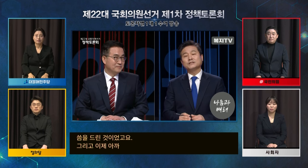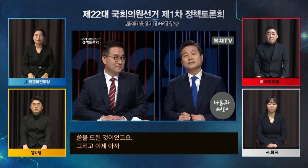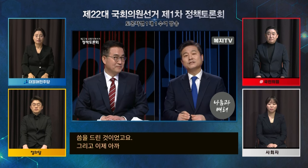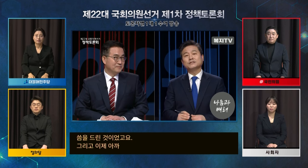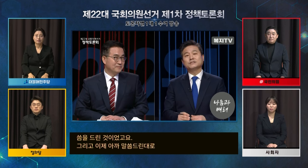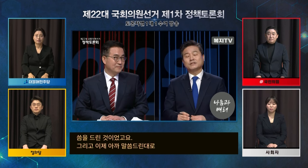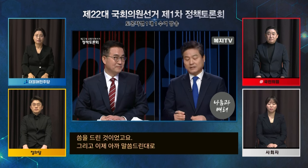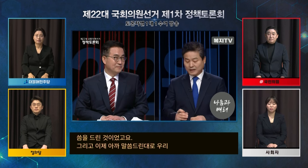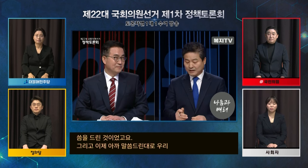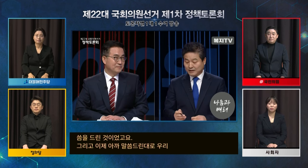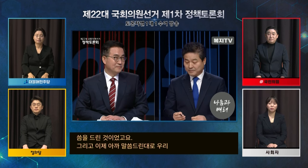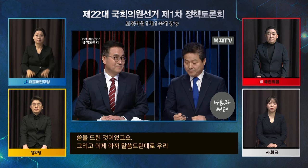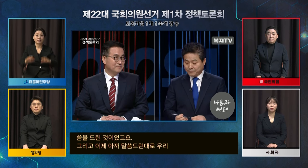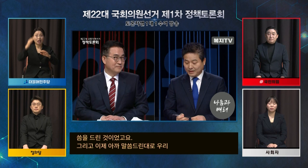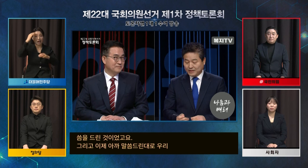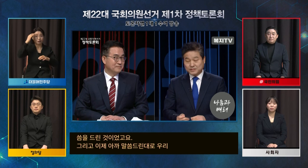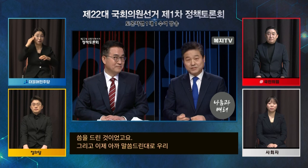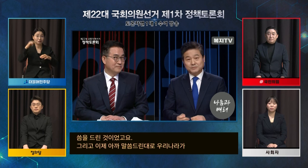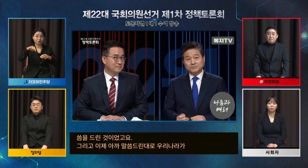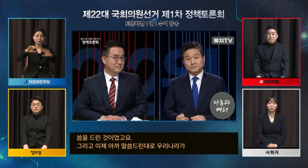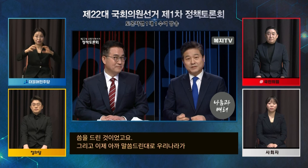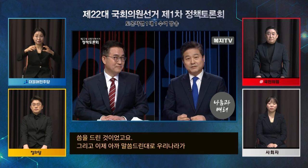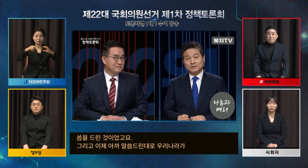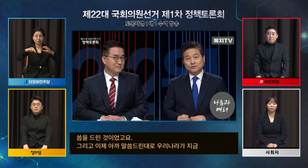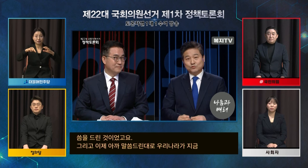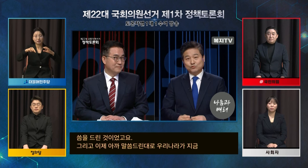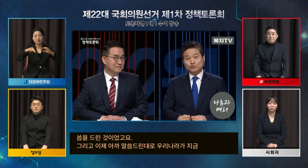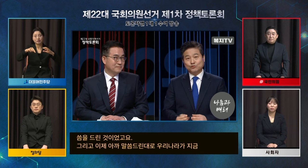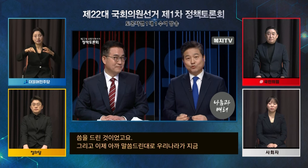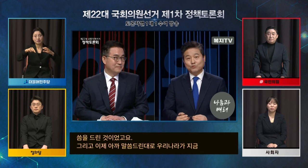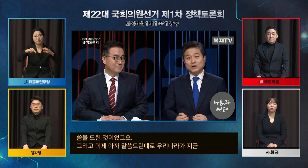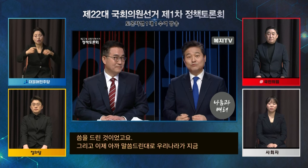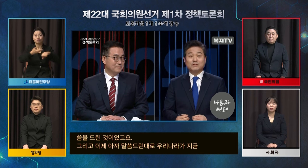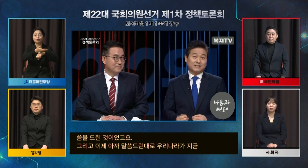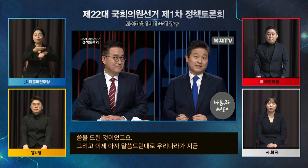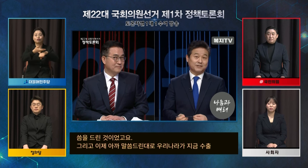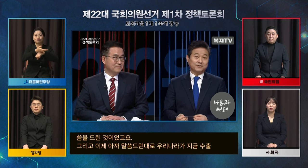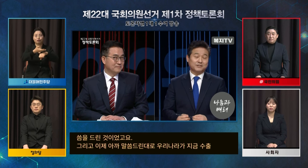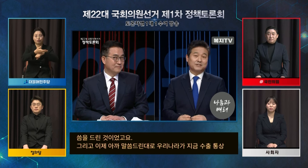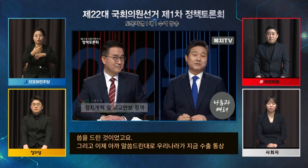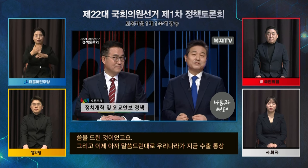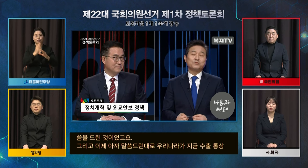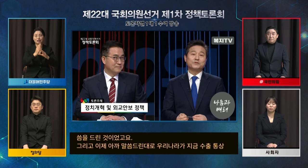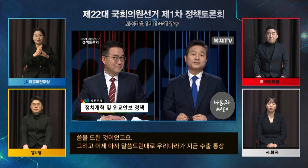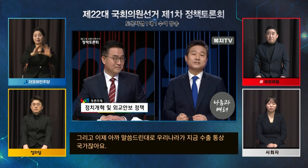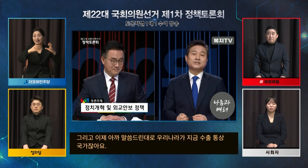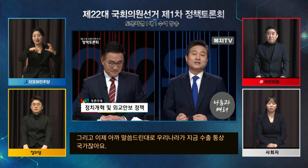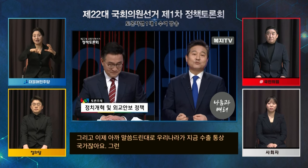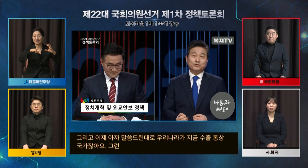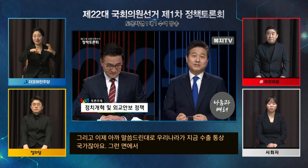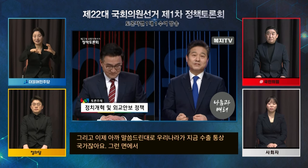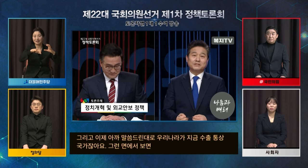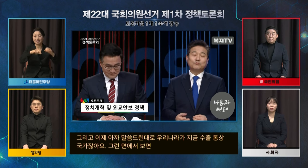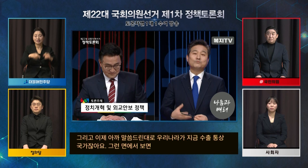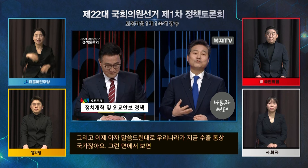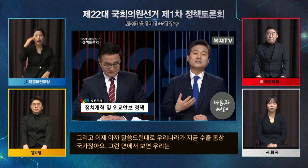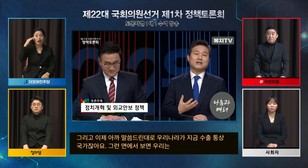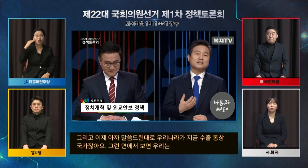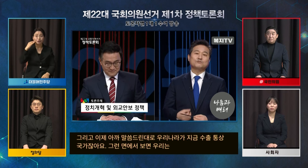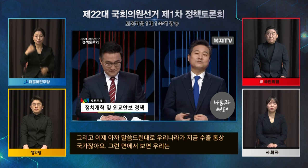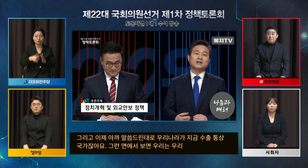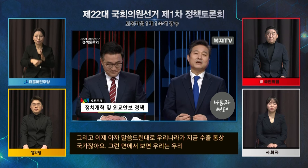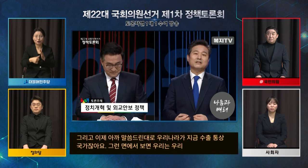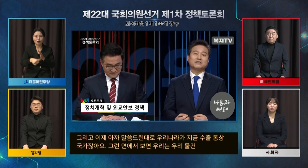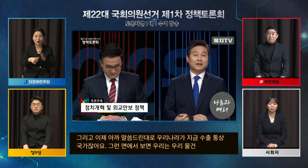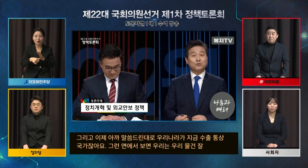나라가 지금 수출 통상 국가잖아요. 그런 면에서 보면 우리는 우리 물건